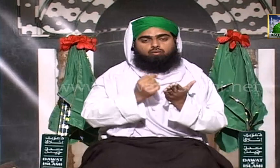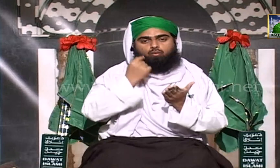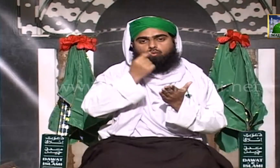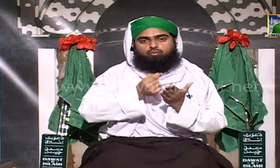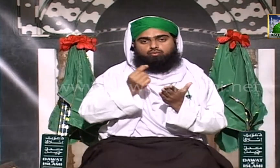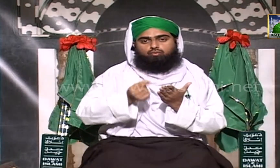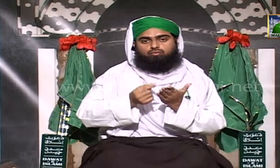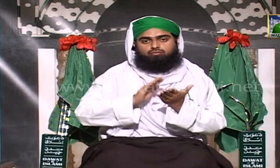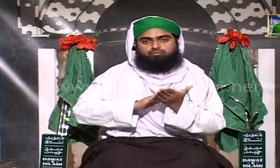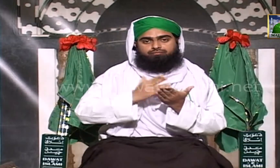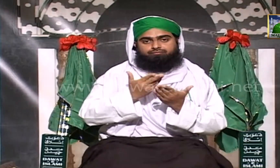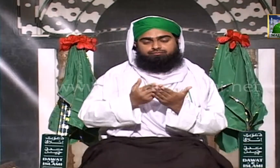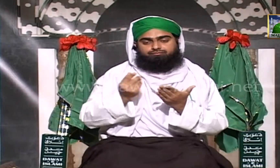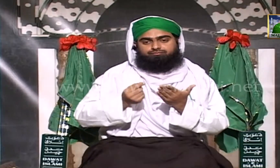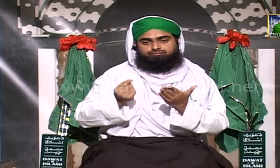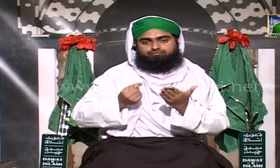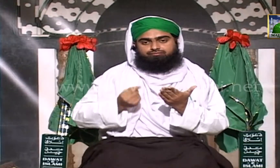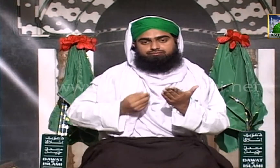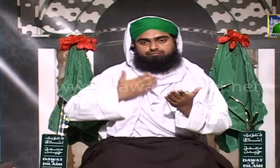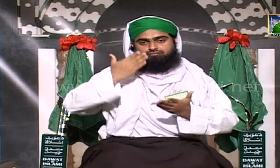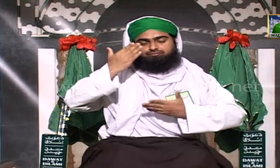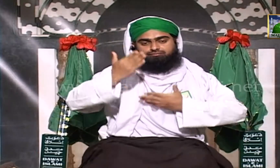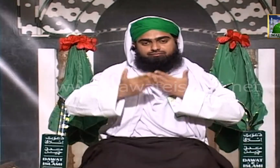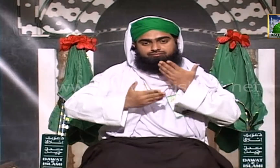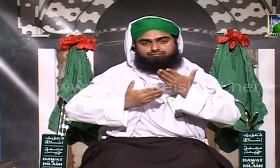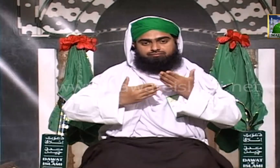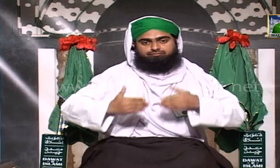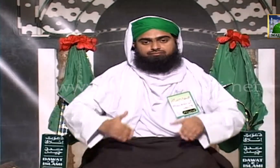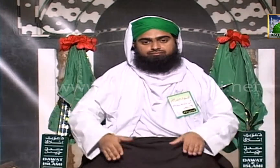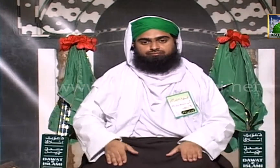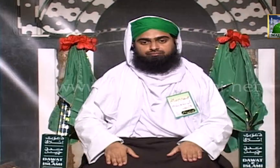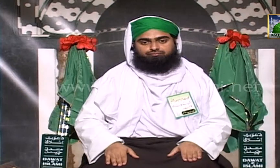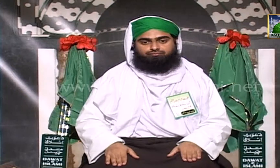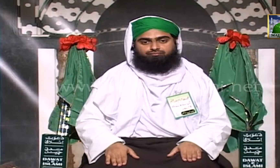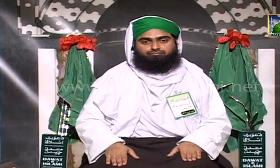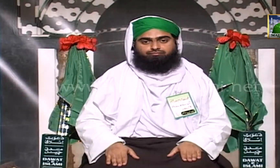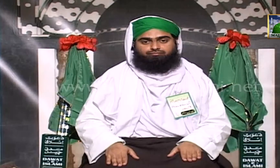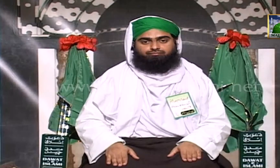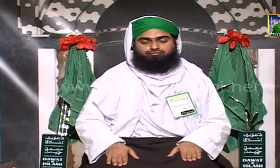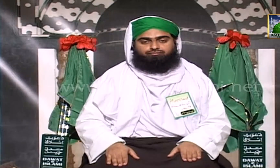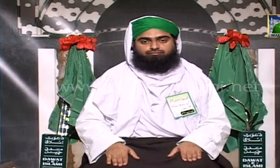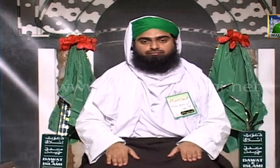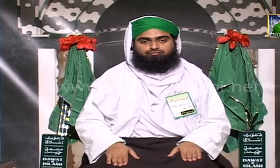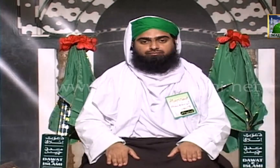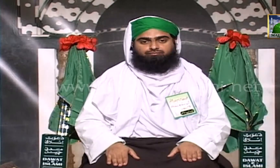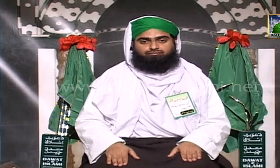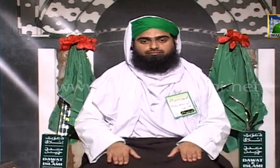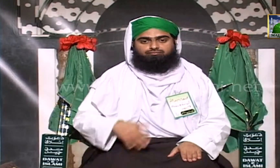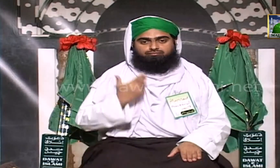قرآن کنز الایمان میں اس کا ترجمہ کچھ یوں کرتے ہیں: اور میں